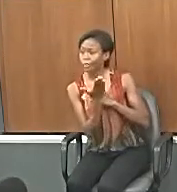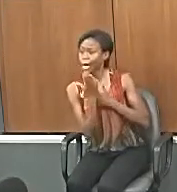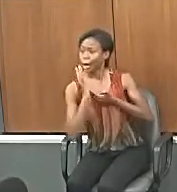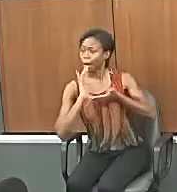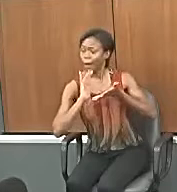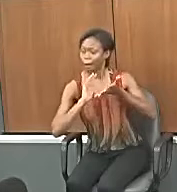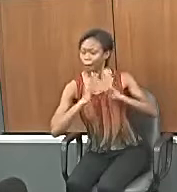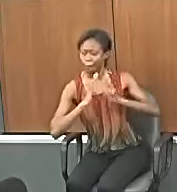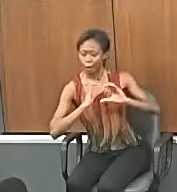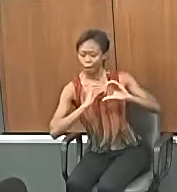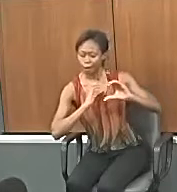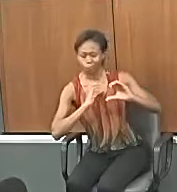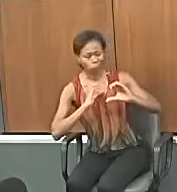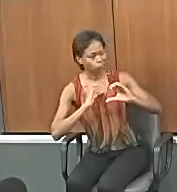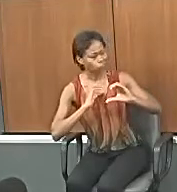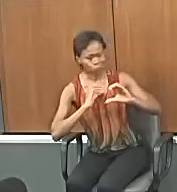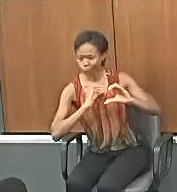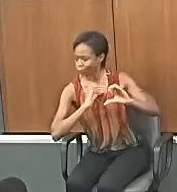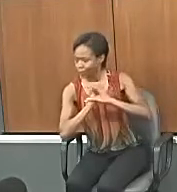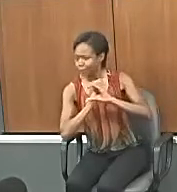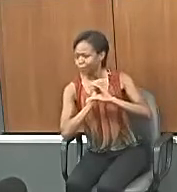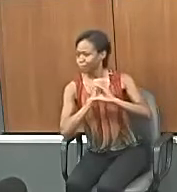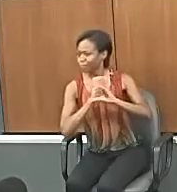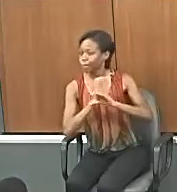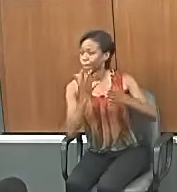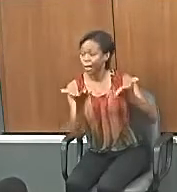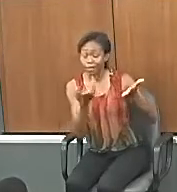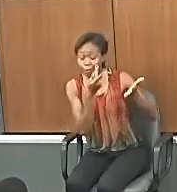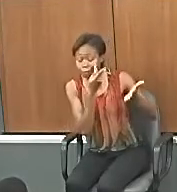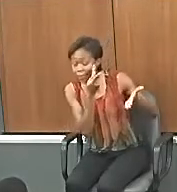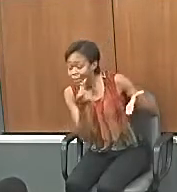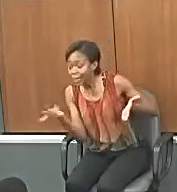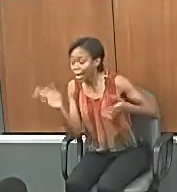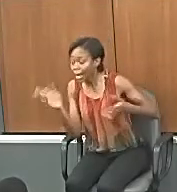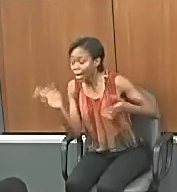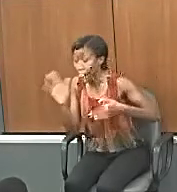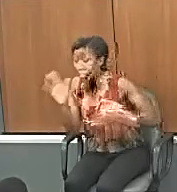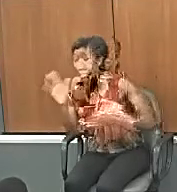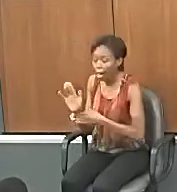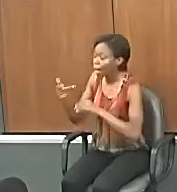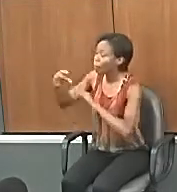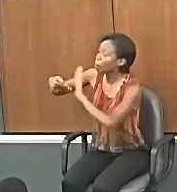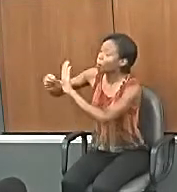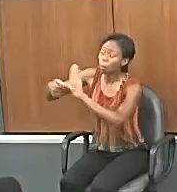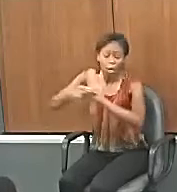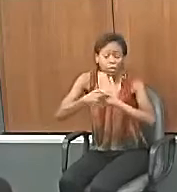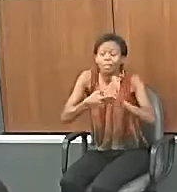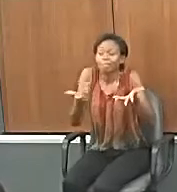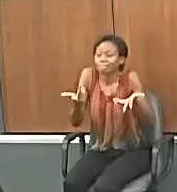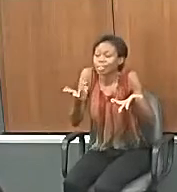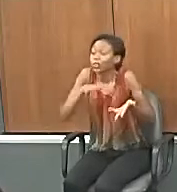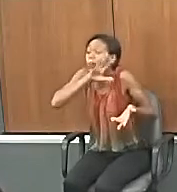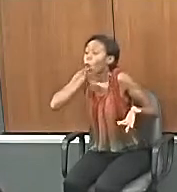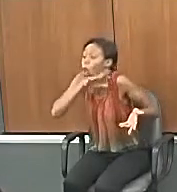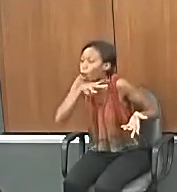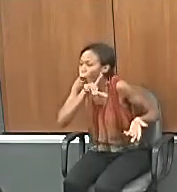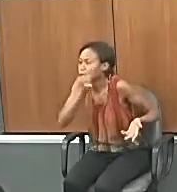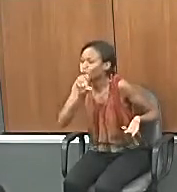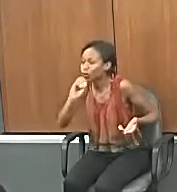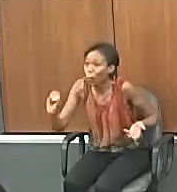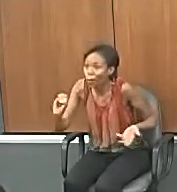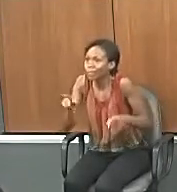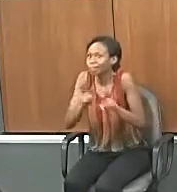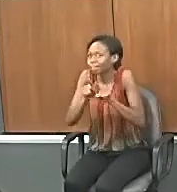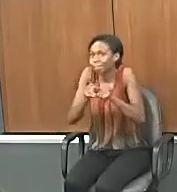língua de sinais libras para fazer uma visita também guiada enfim parques zoológicos enfim a gente precisa